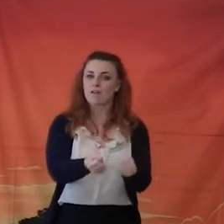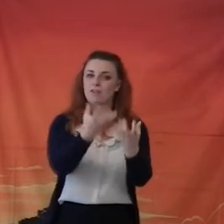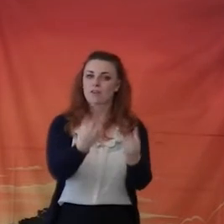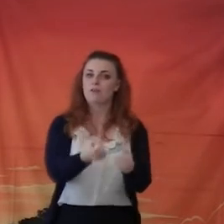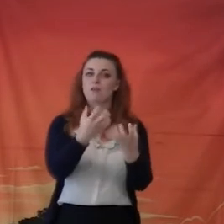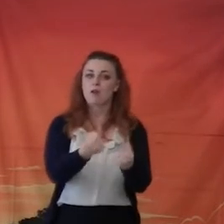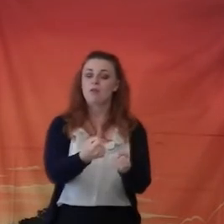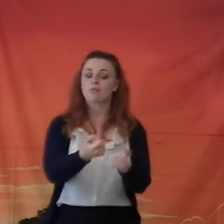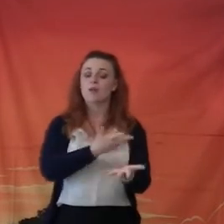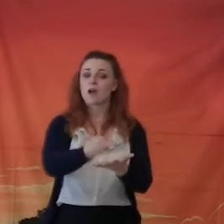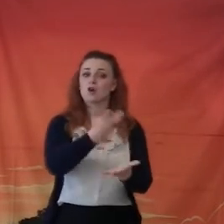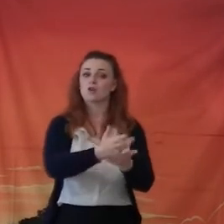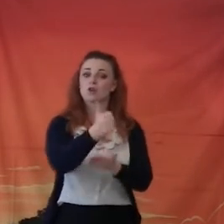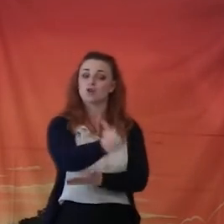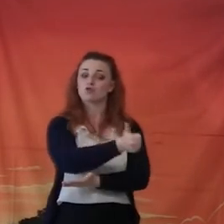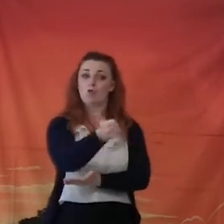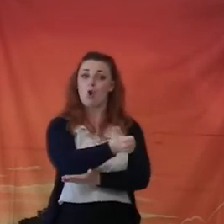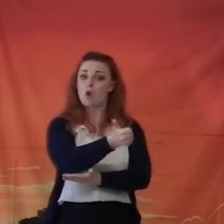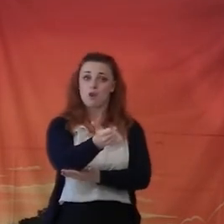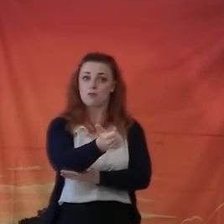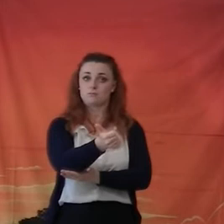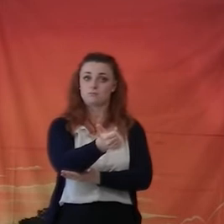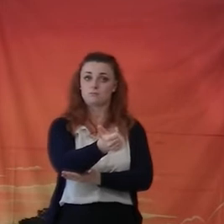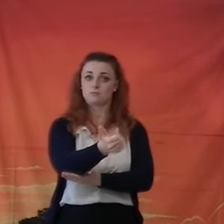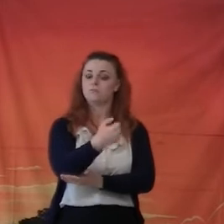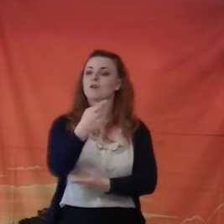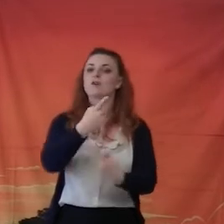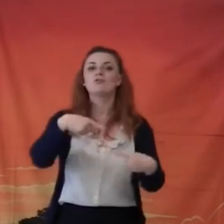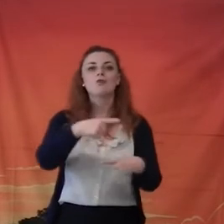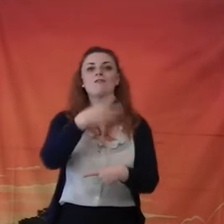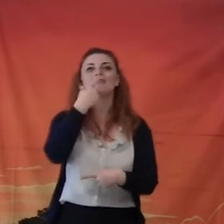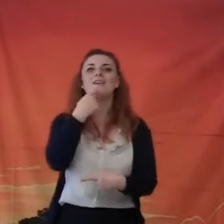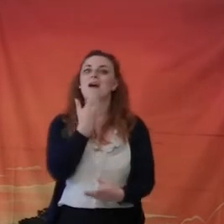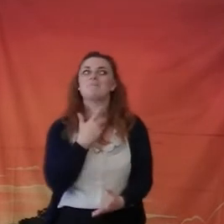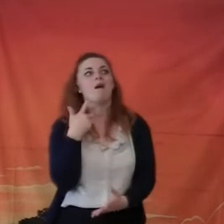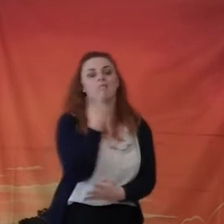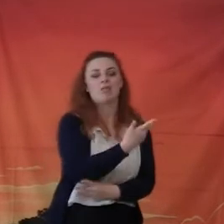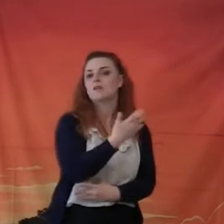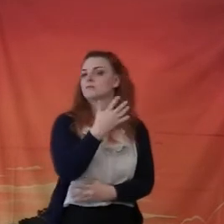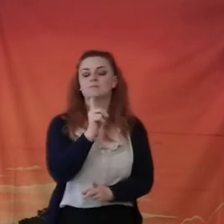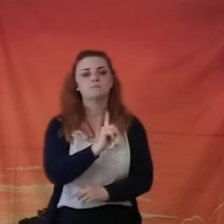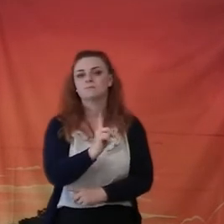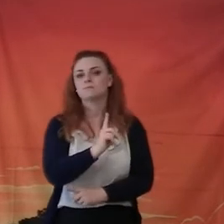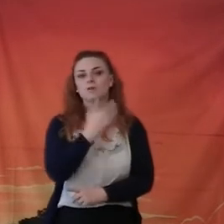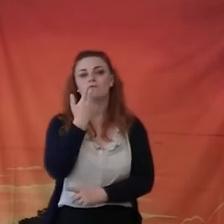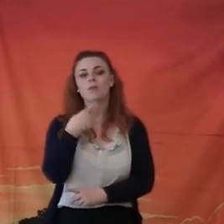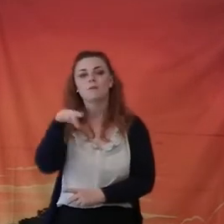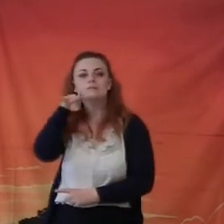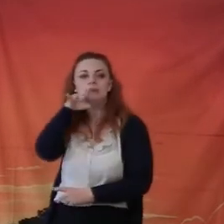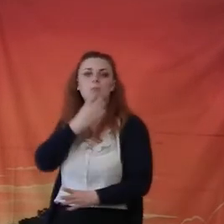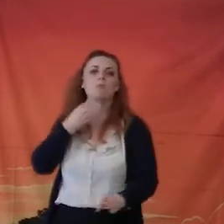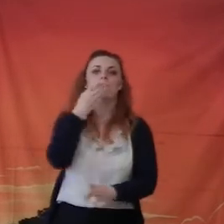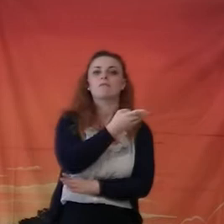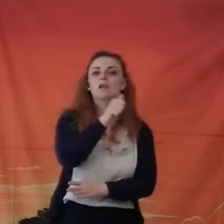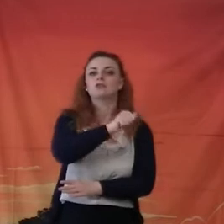abbiamo voluto andare, abbiamo voluto ubbidire diverso, perché noi non abbiamo scelto di andare in Zimbabwe, perché non sapevamo neanche